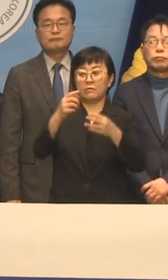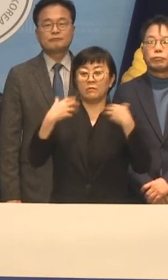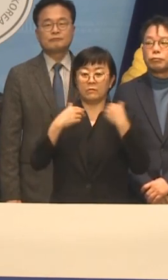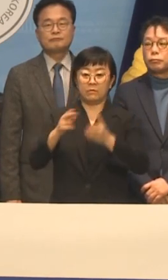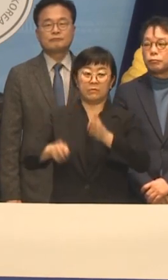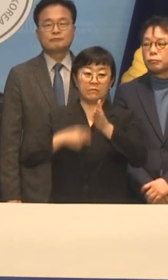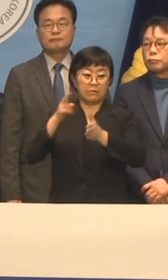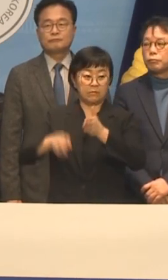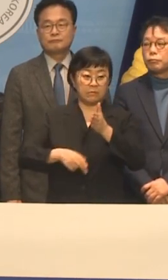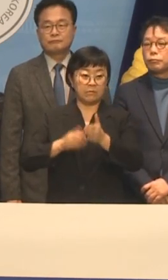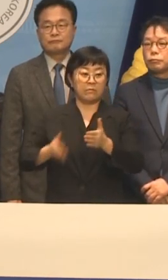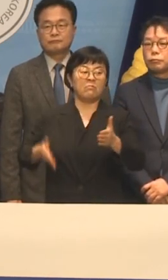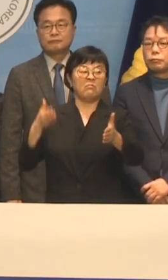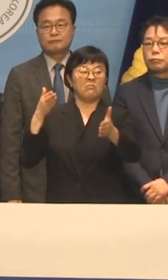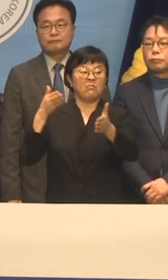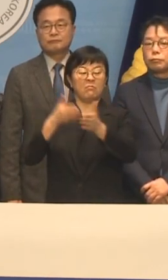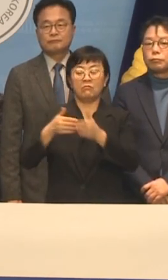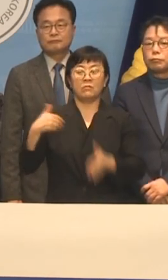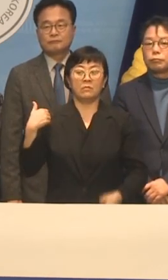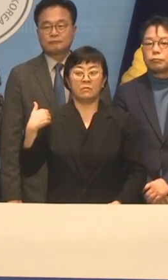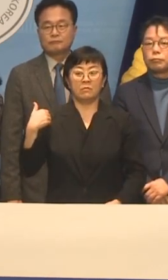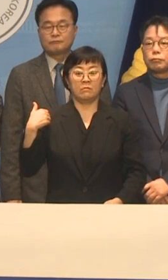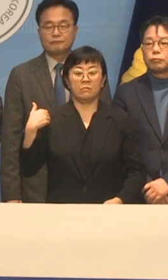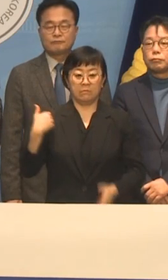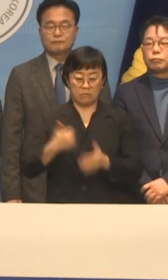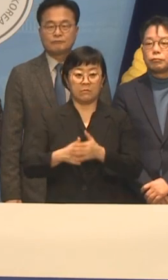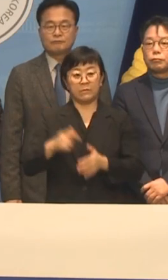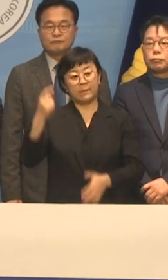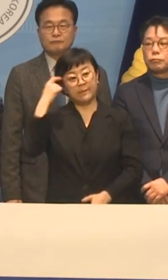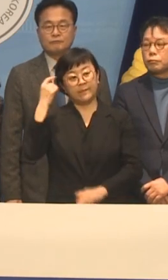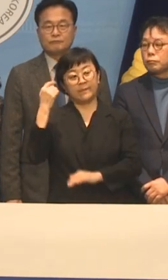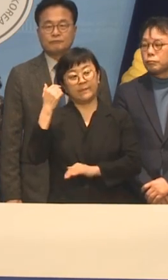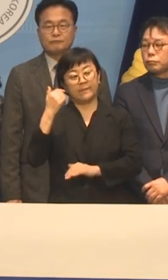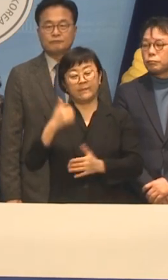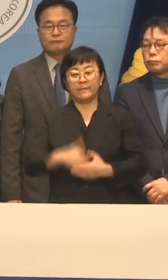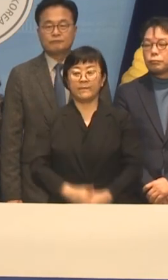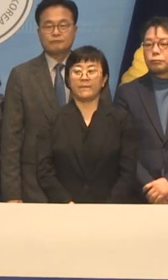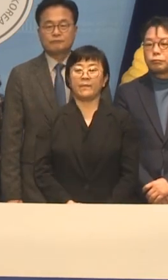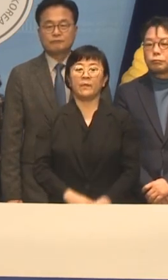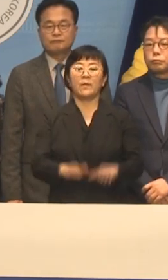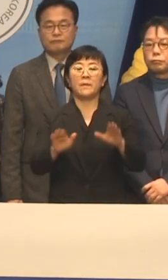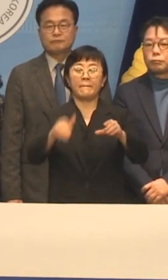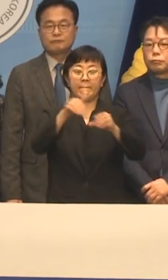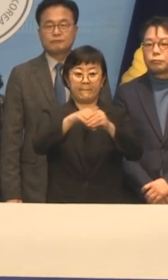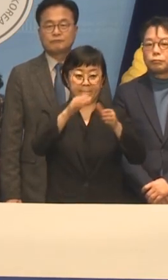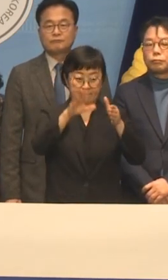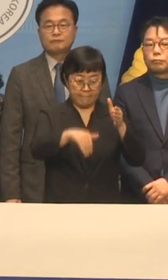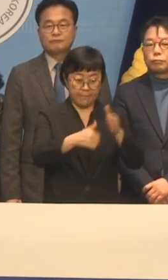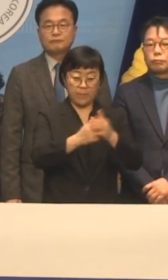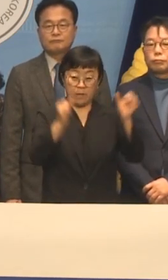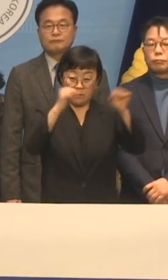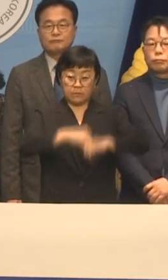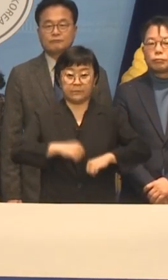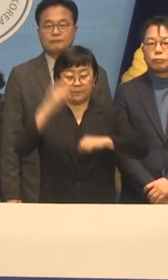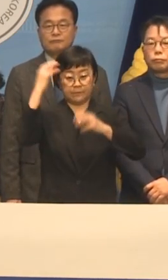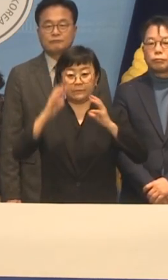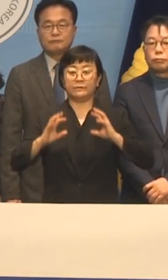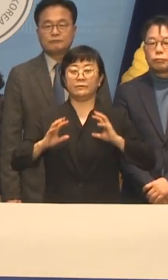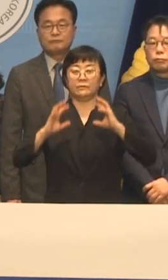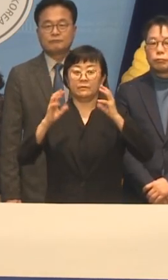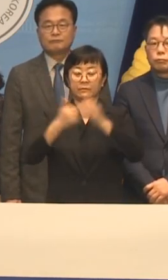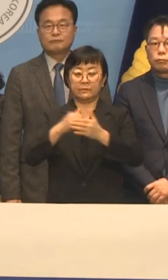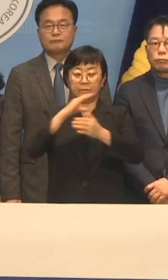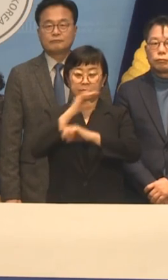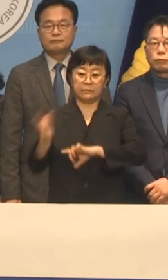정권의 폭주가 어디까지 계속될지 상상할 수조차 없습니다. 이번 총선은 무너져가는 대한민국을